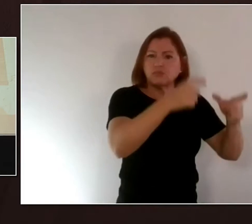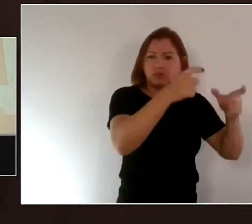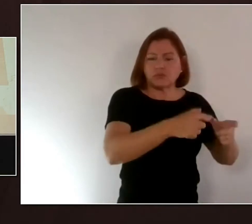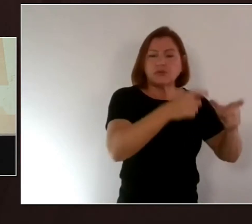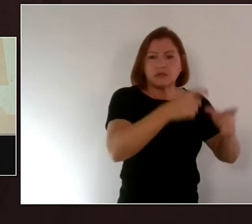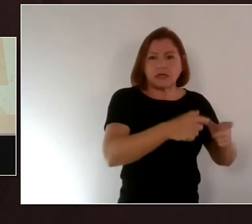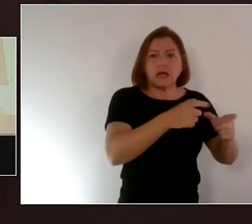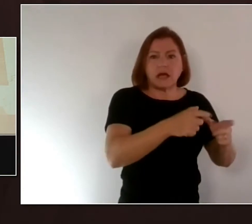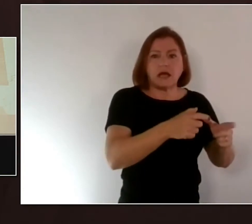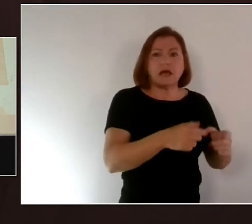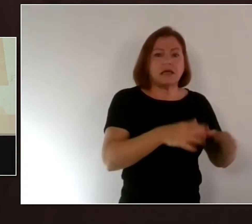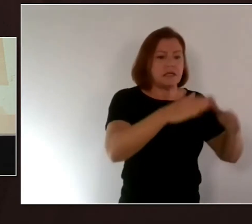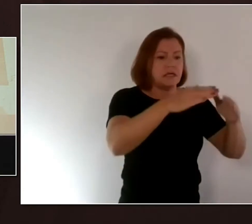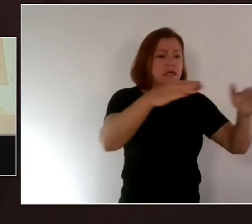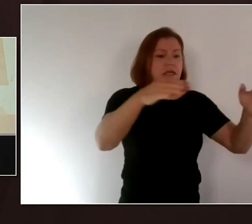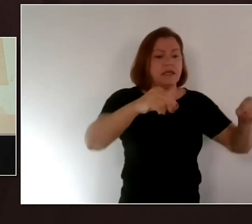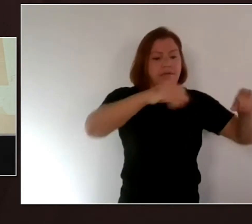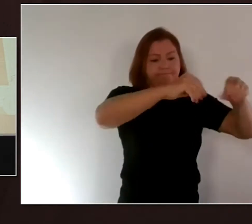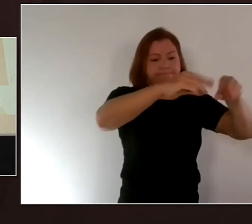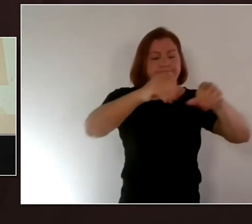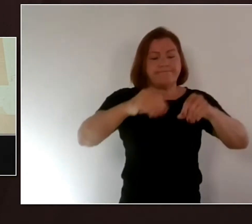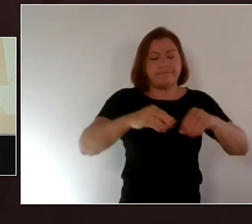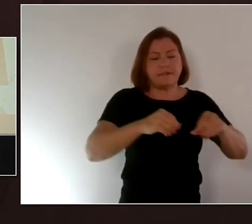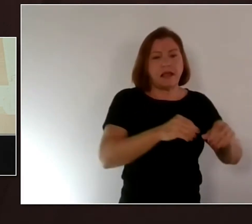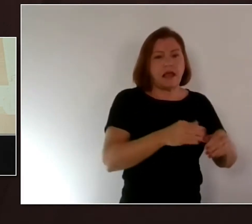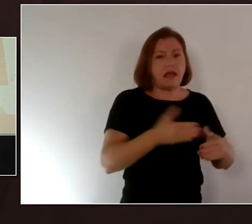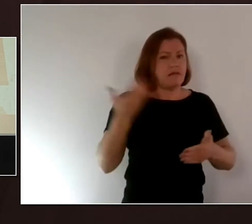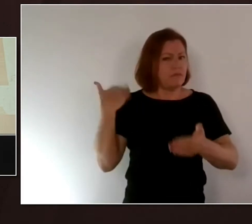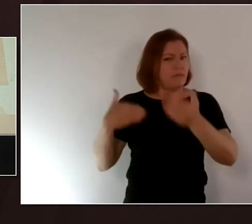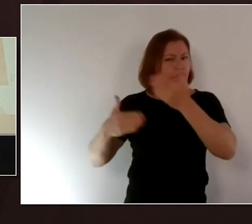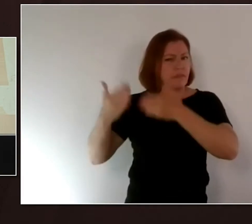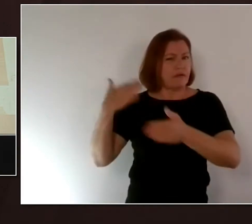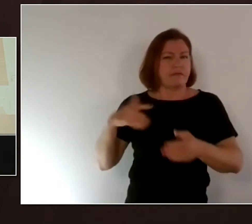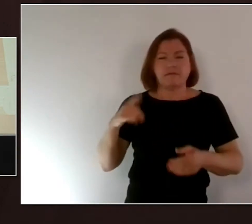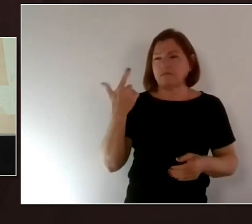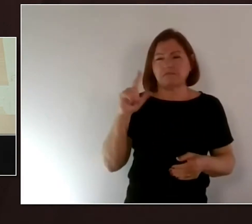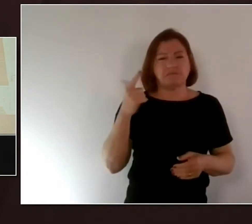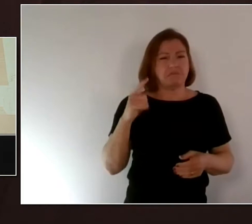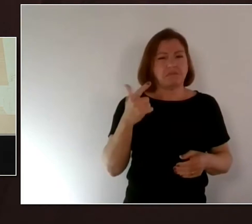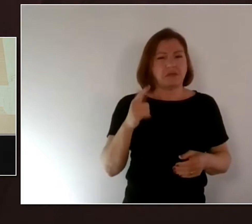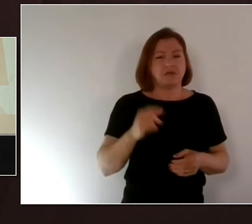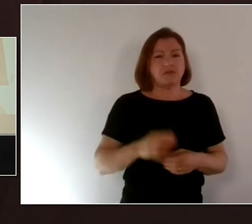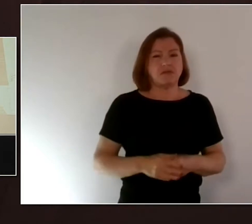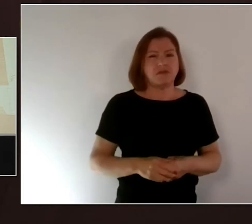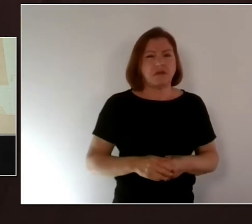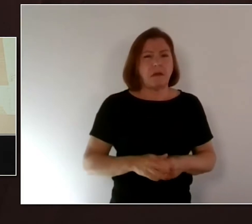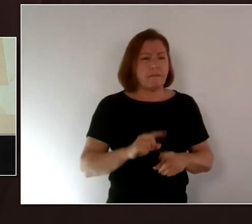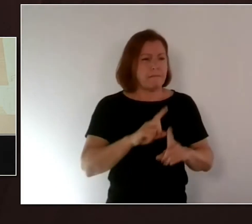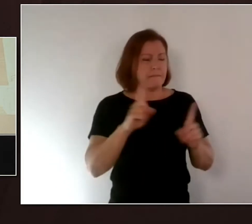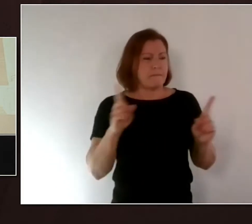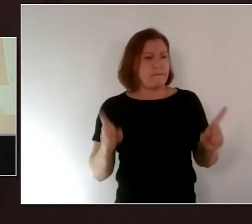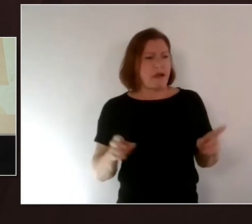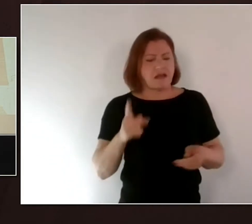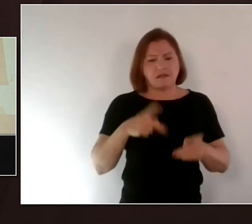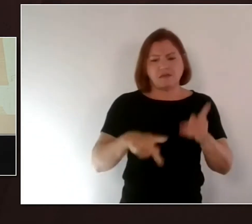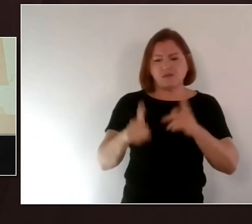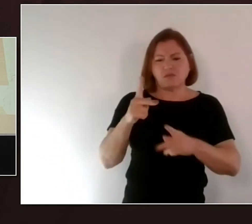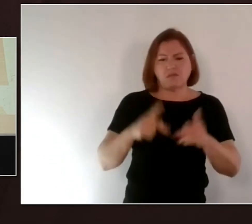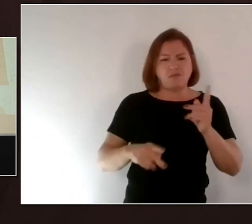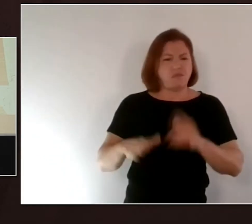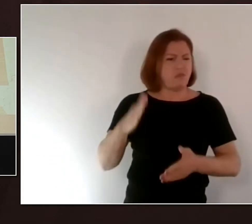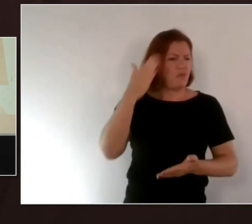tinha isso. Vimos desde o princípio que os pagãos, o povo pagão, não